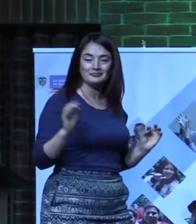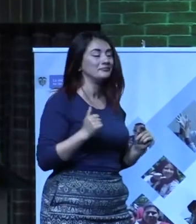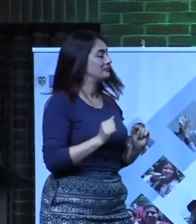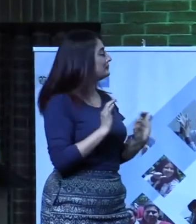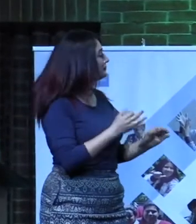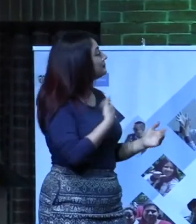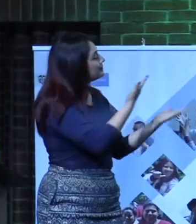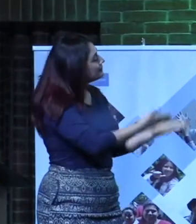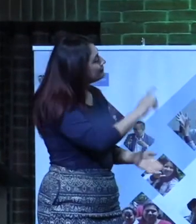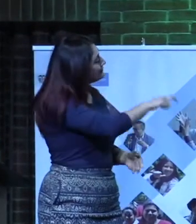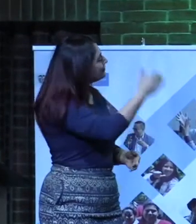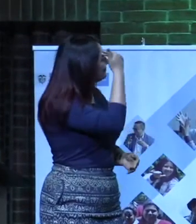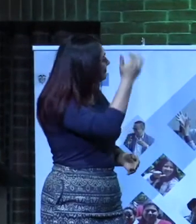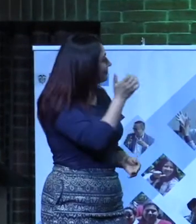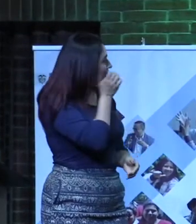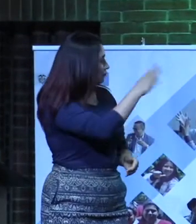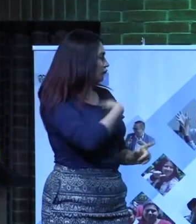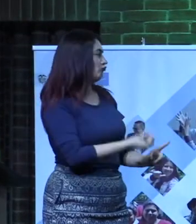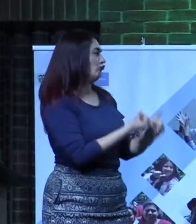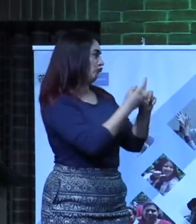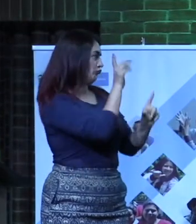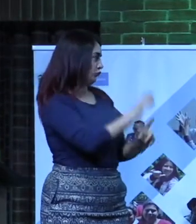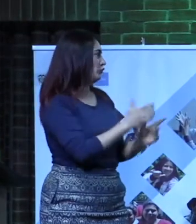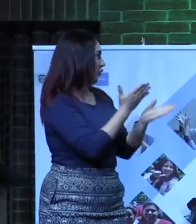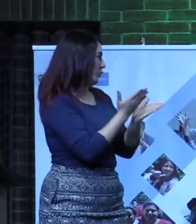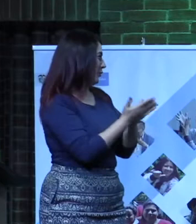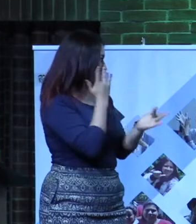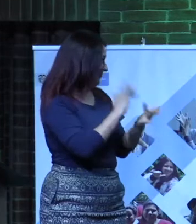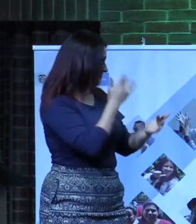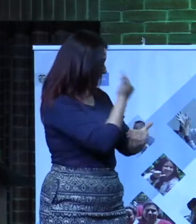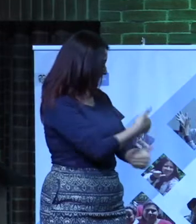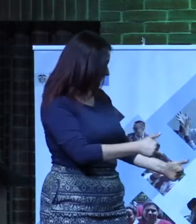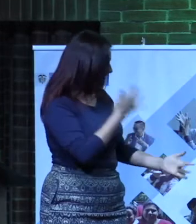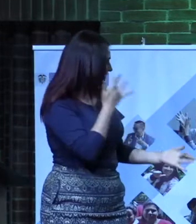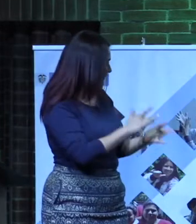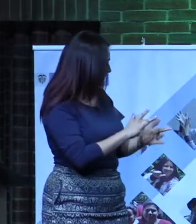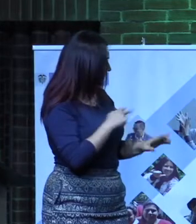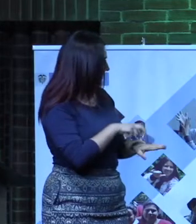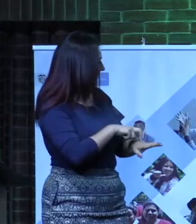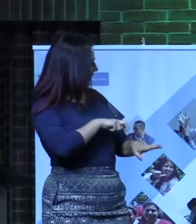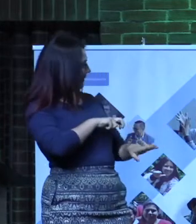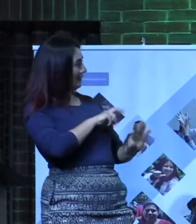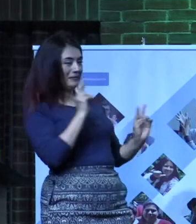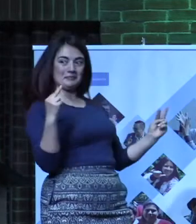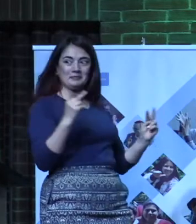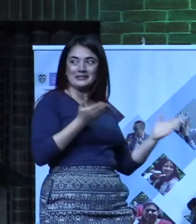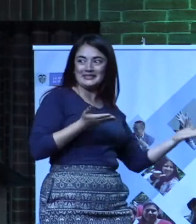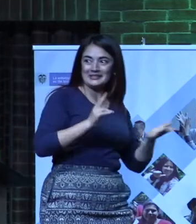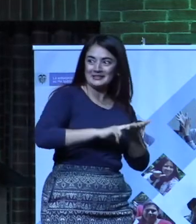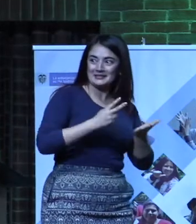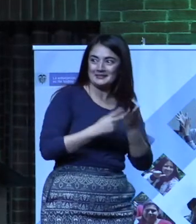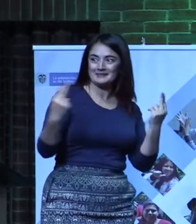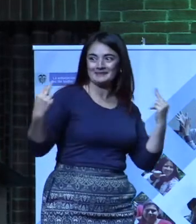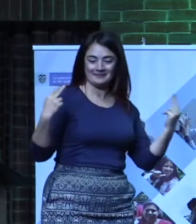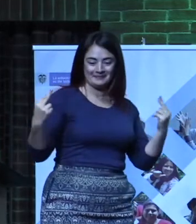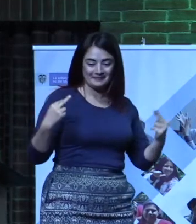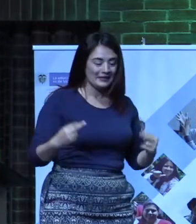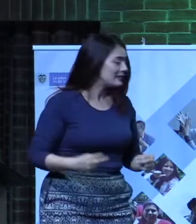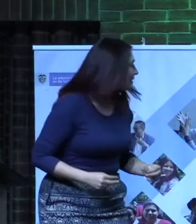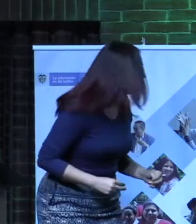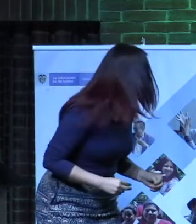con Daisy Franco, que es licenciada en Educación Preescolar. Me voy a correr para que puedan ver el servicio de interpretación mejor,